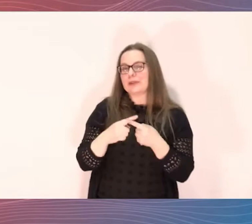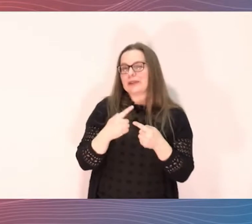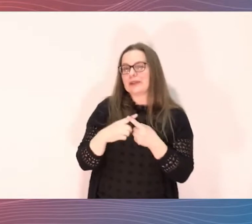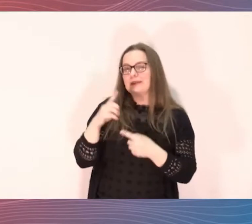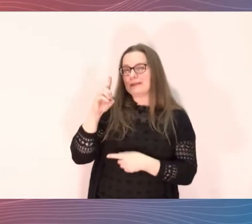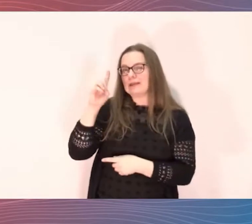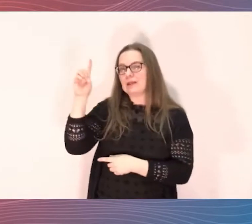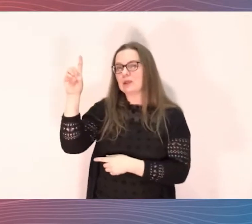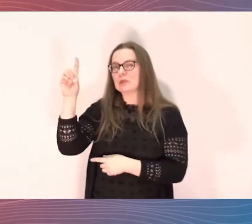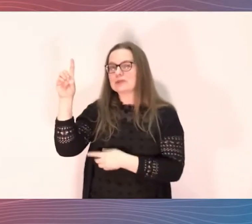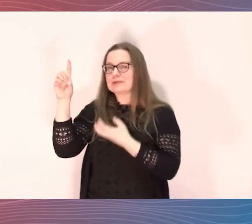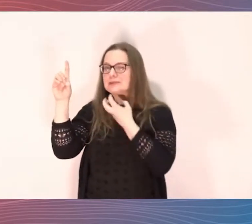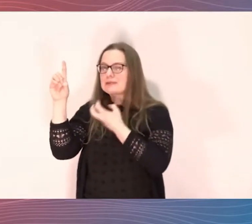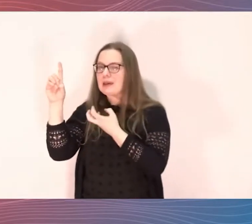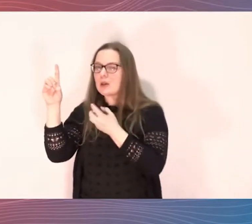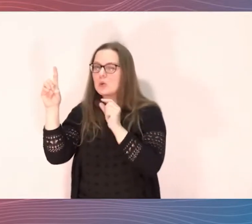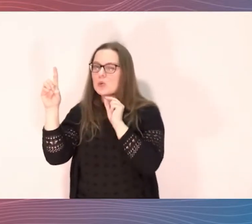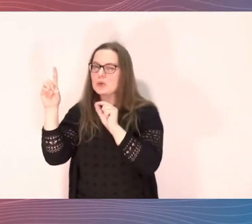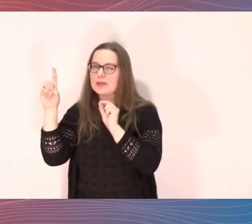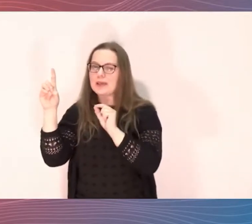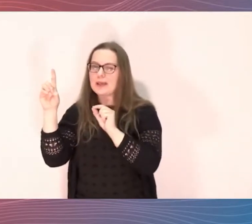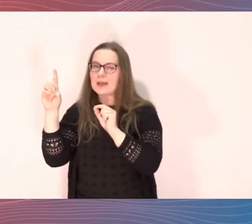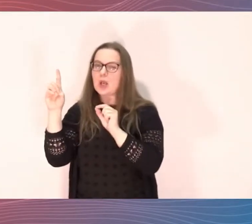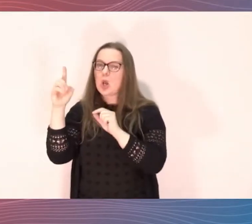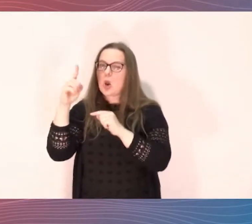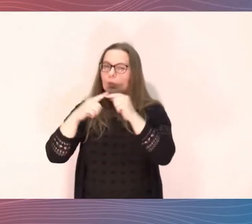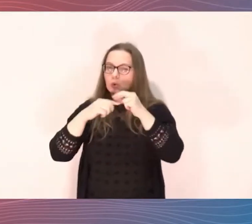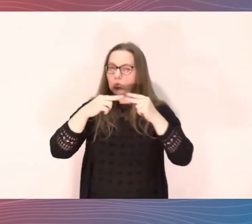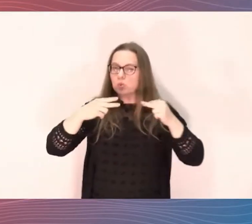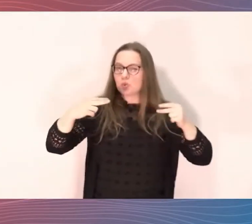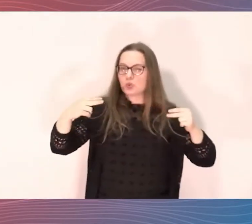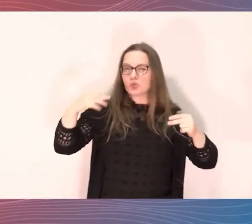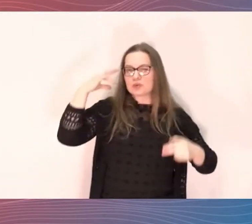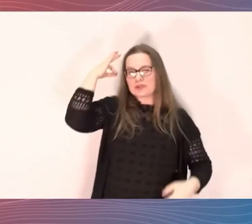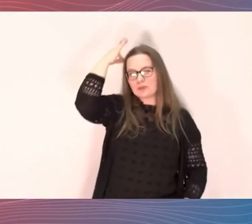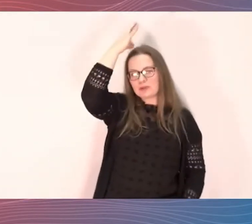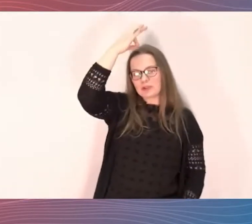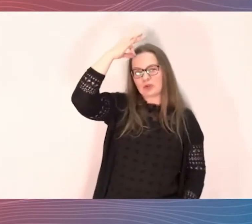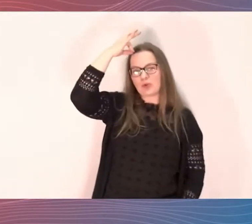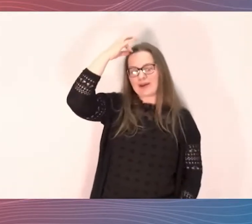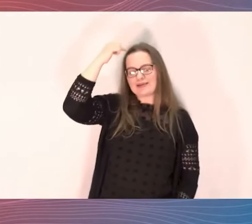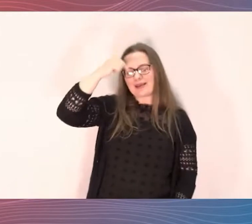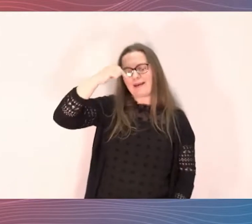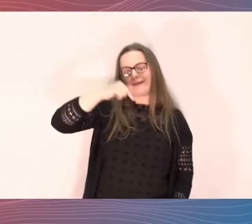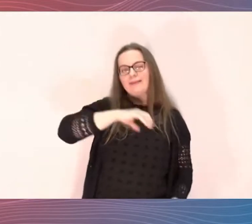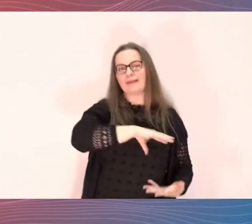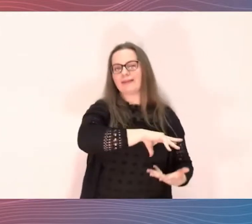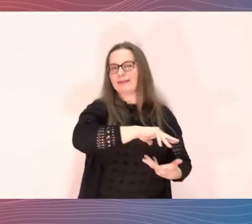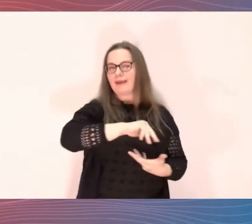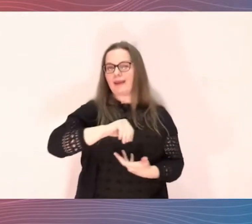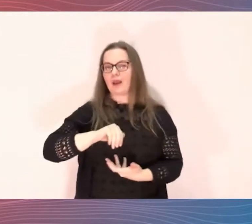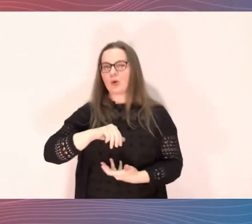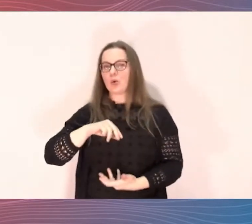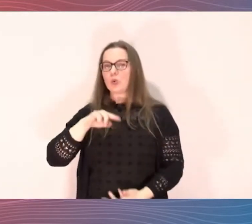produtos celestiais, espirituais, mas na terra, através de nós.